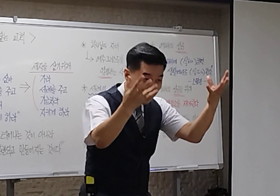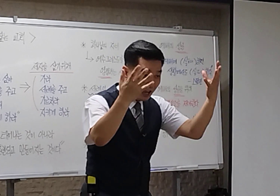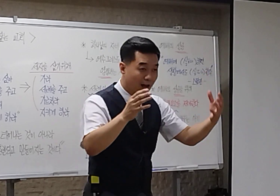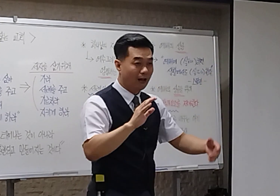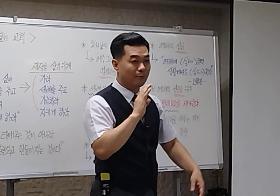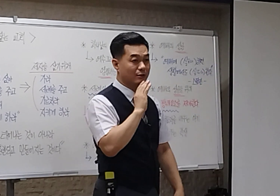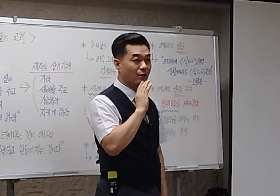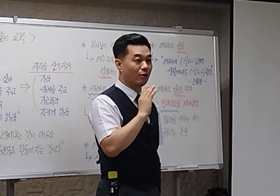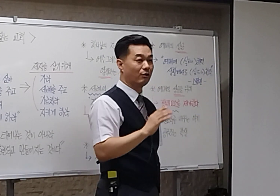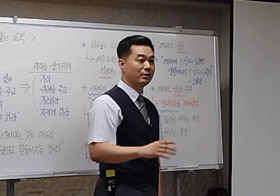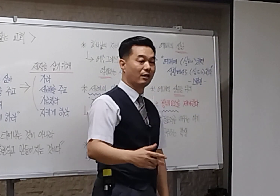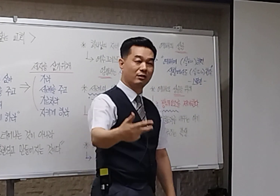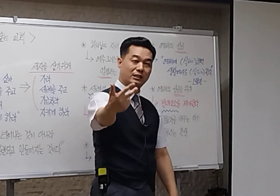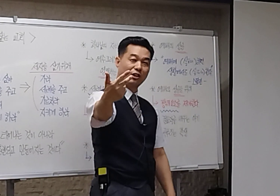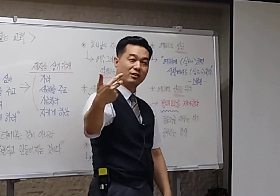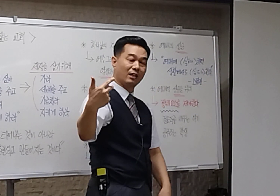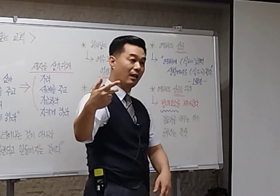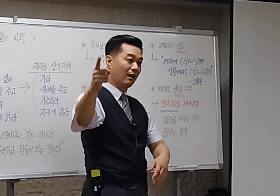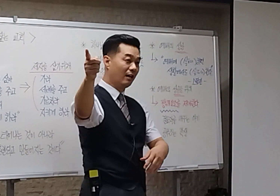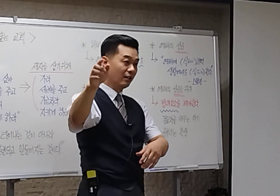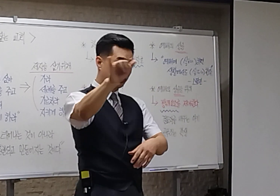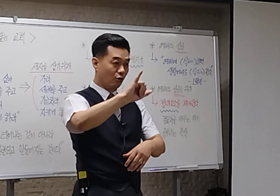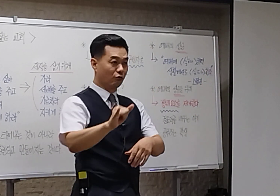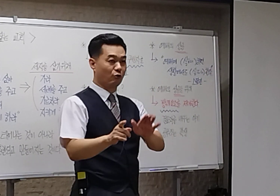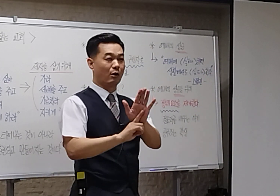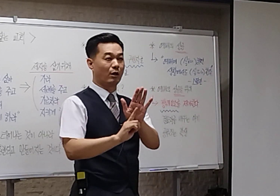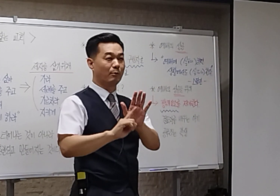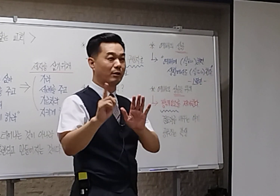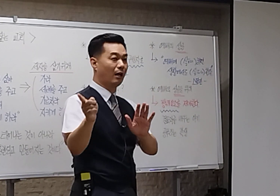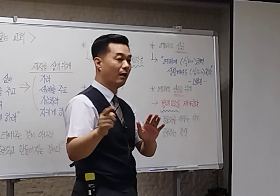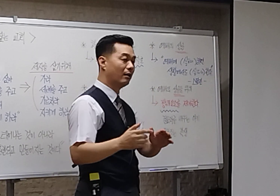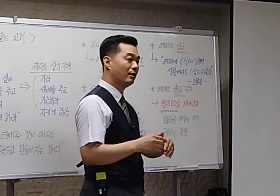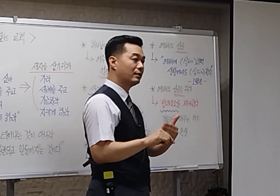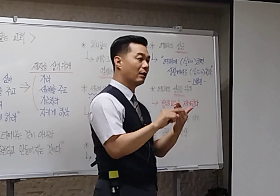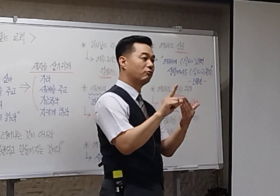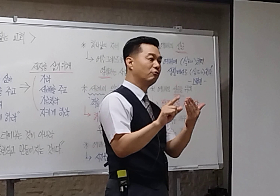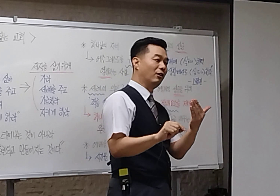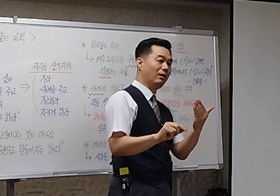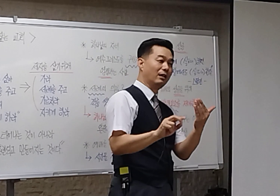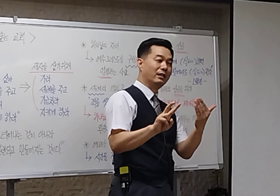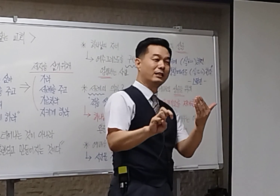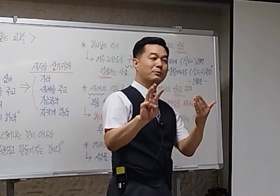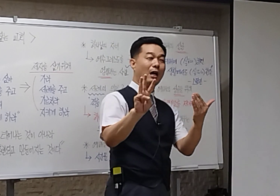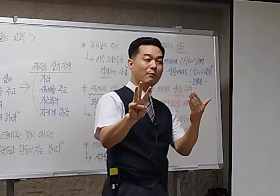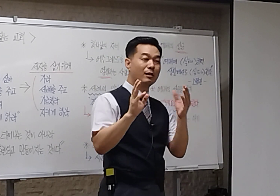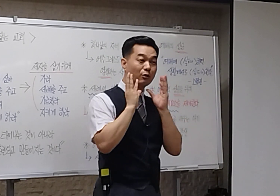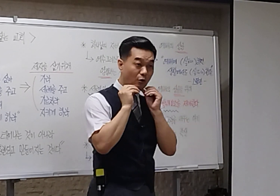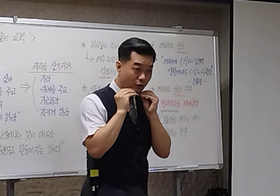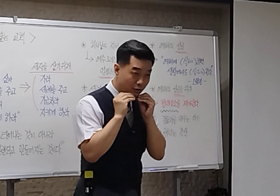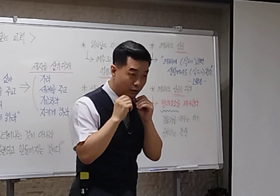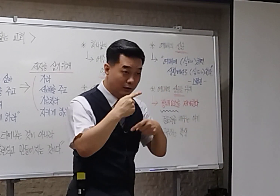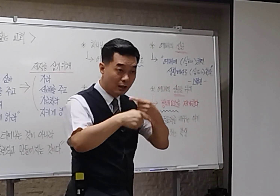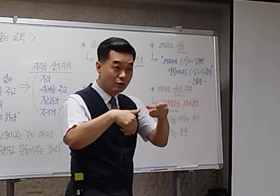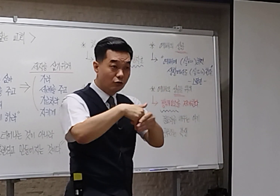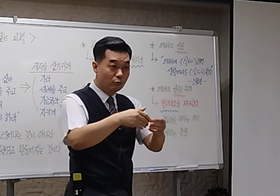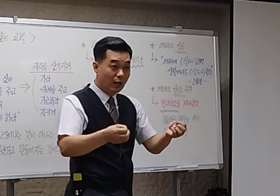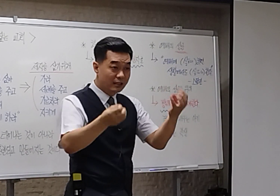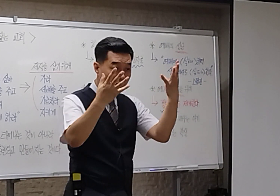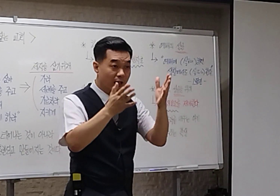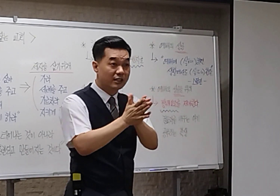수원문화재. 맞아요. 이제 이거 찍혔으니까 정부로 광고 나갑니다. 자, 9월 23일 토요일은 수원문화재.